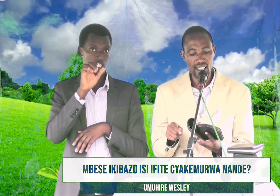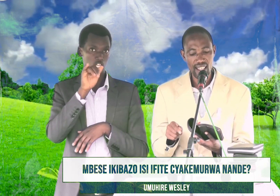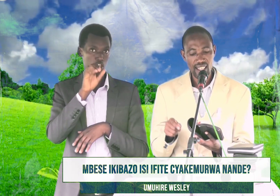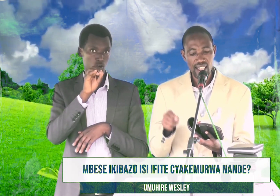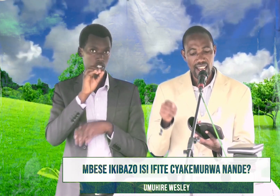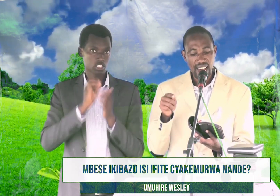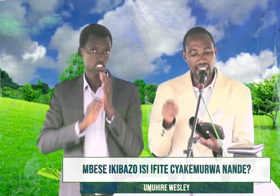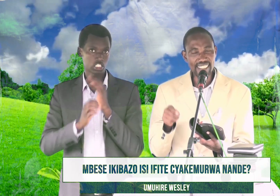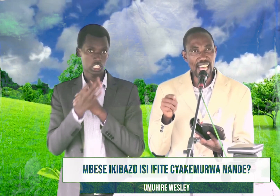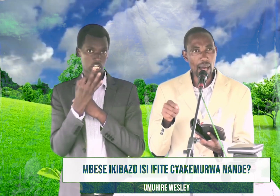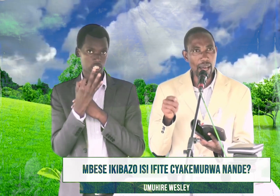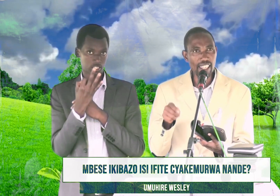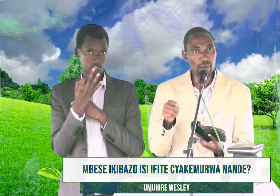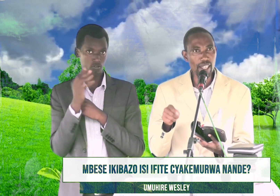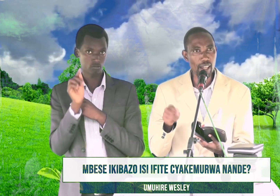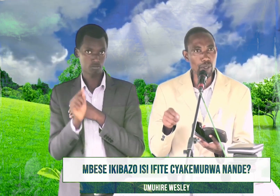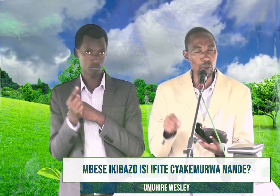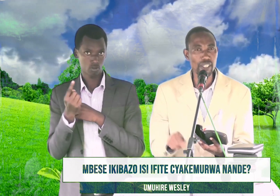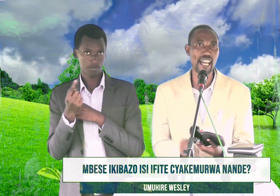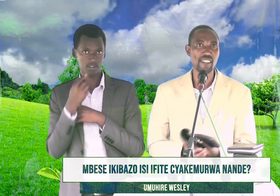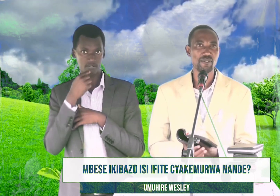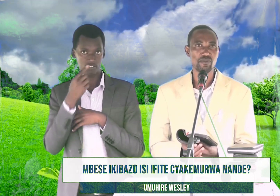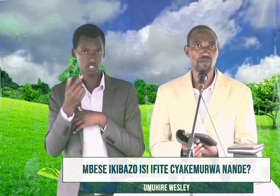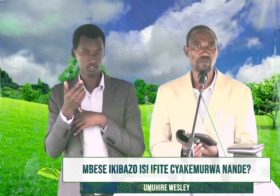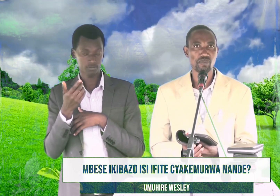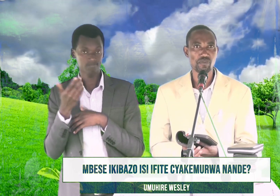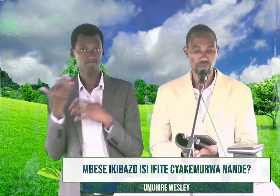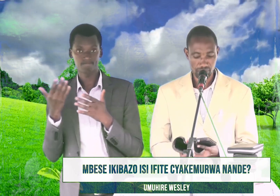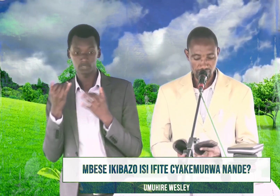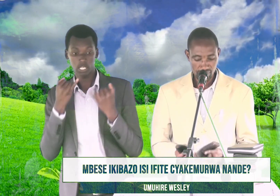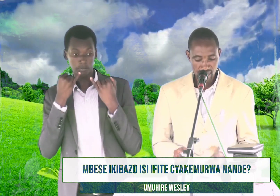y'imperuka hazabaho ibihe birushya.